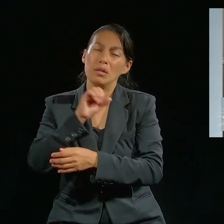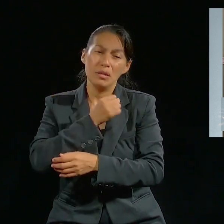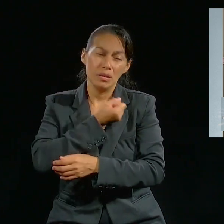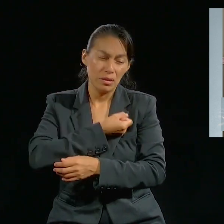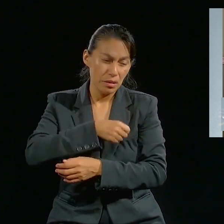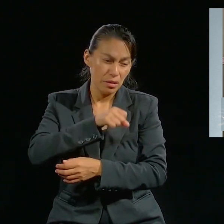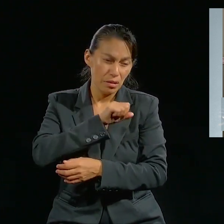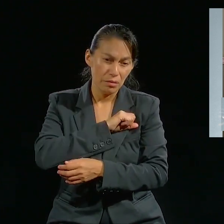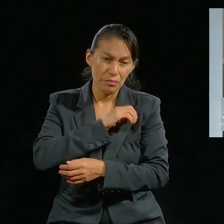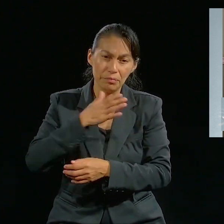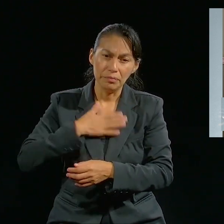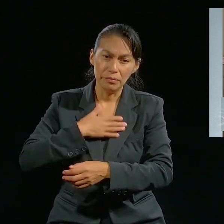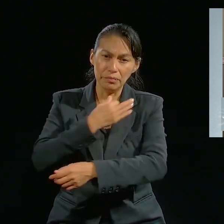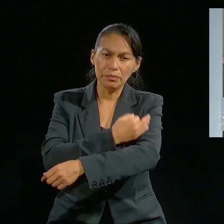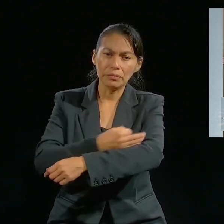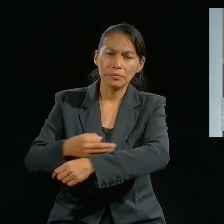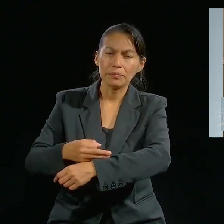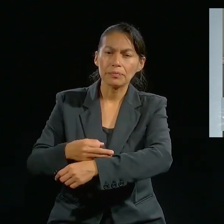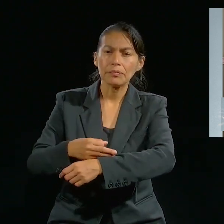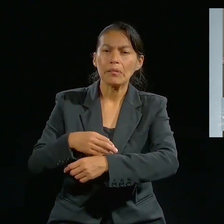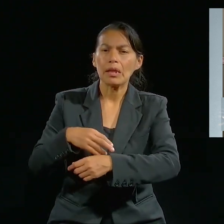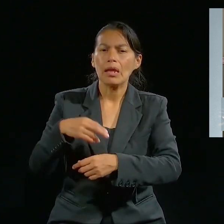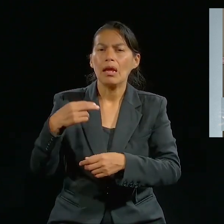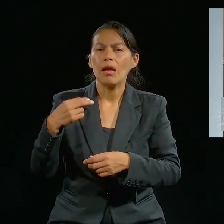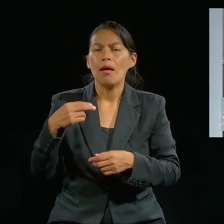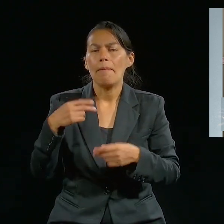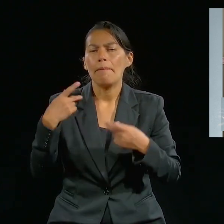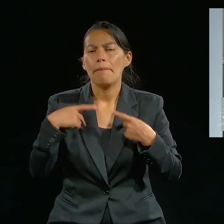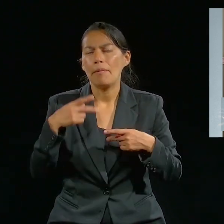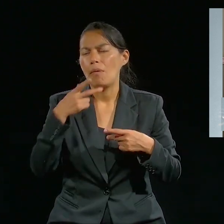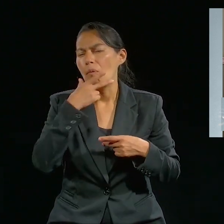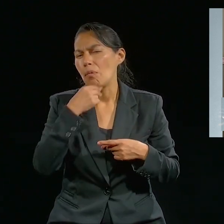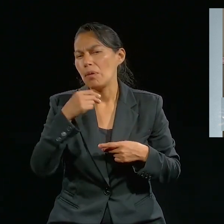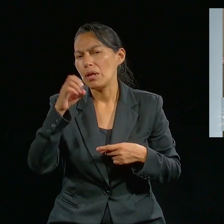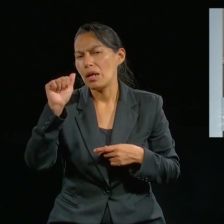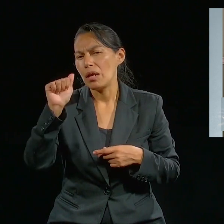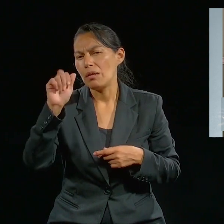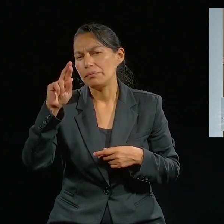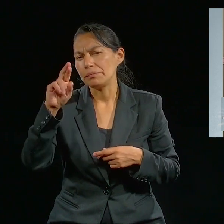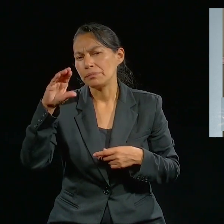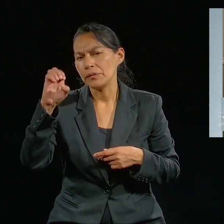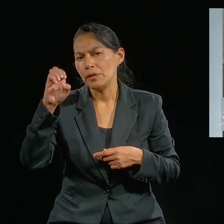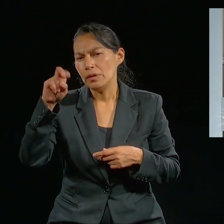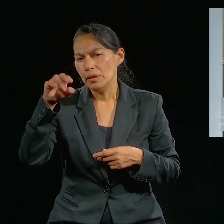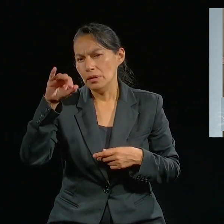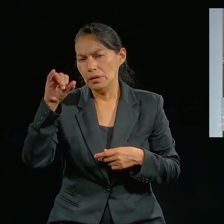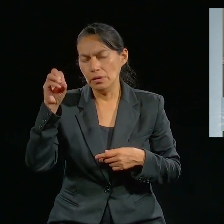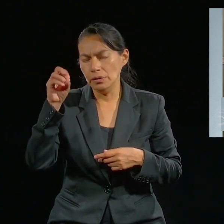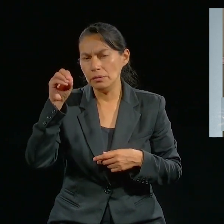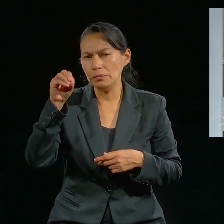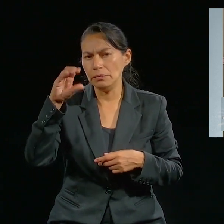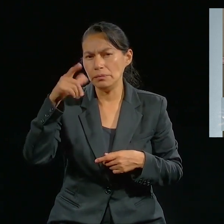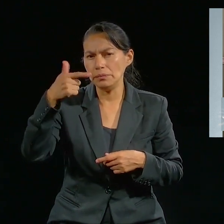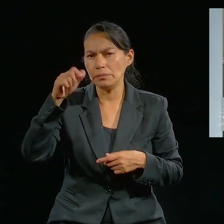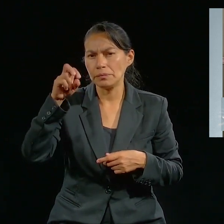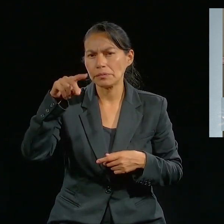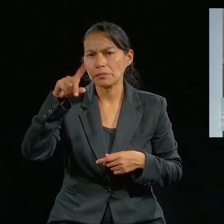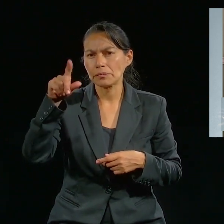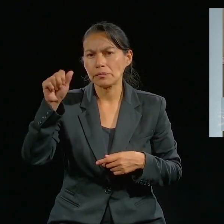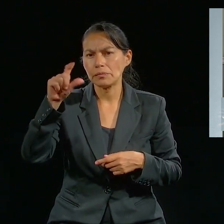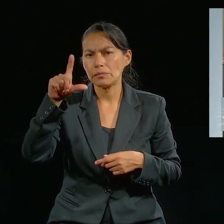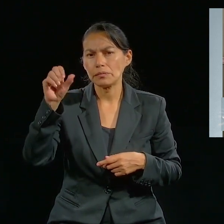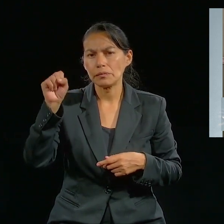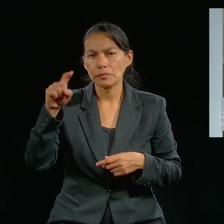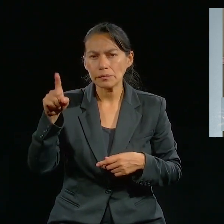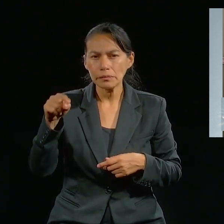en especial por Arsenio González pido oración por quien fuera mi esposo quien